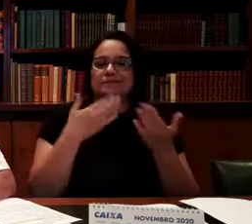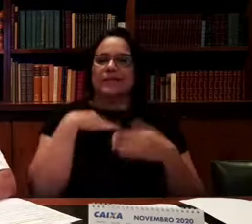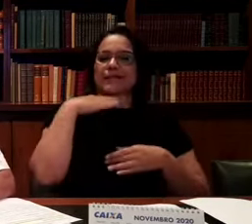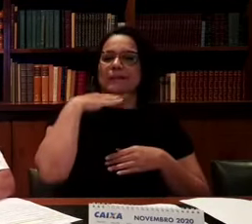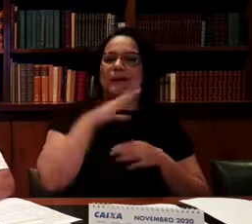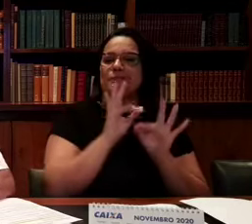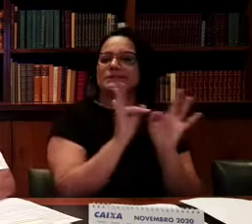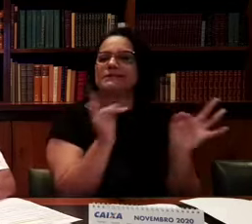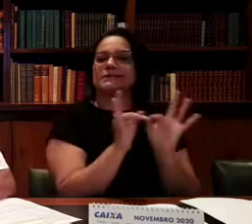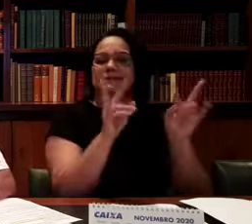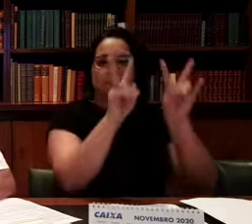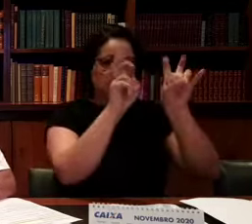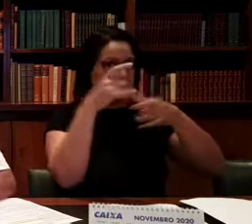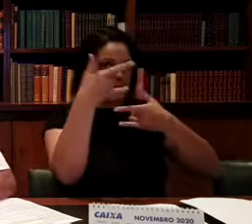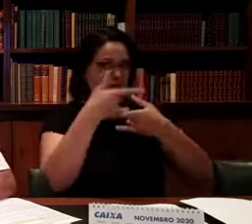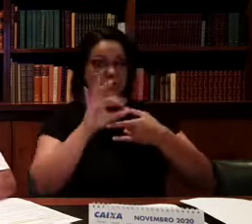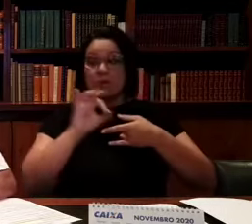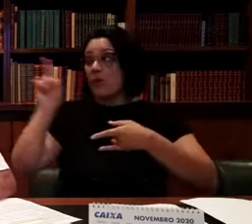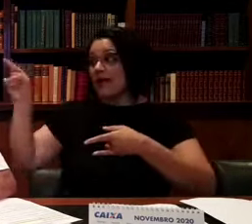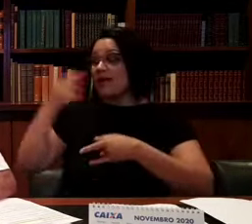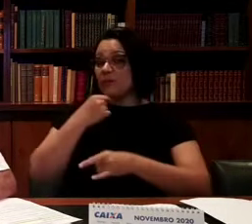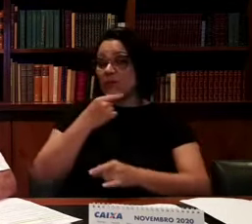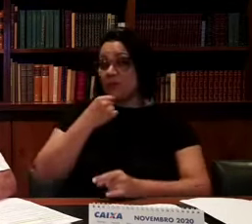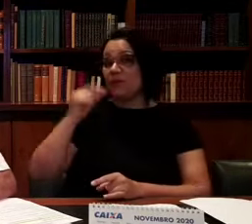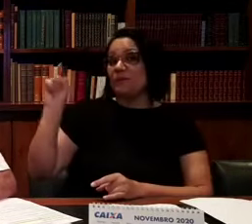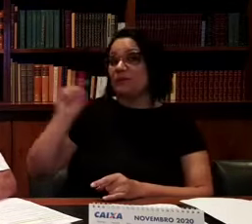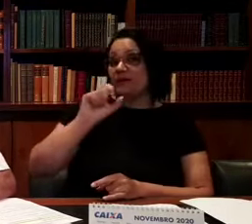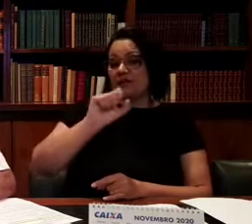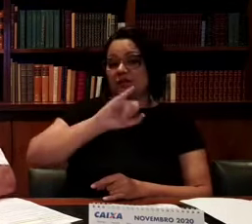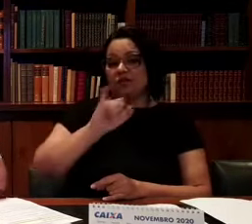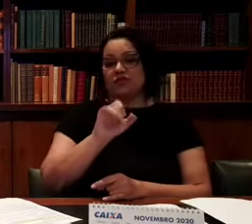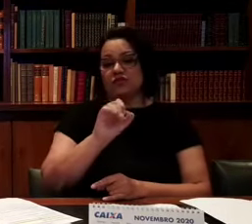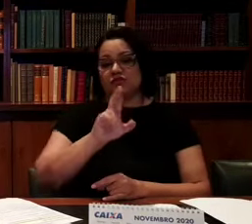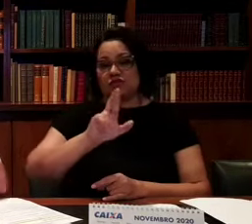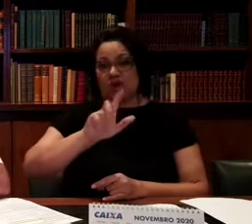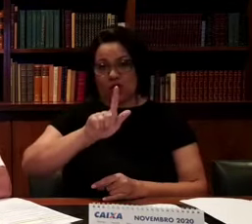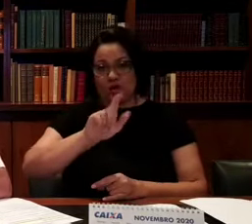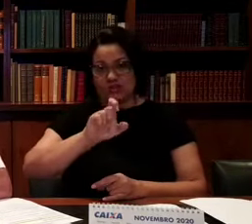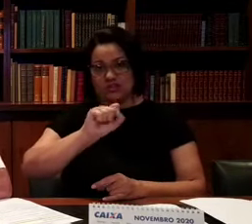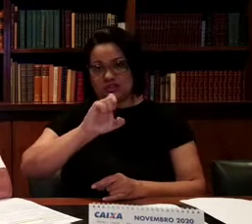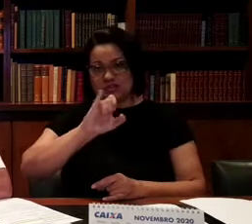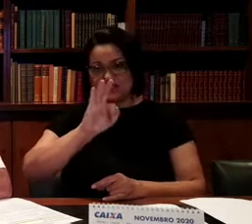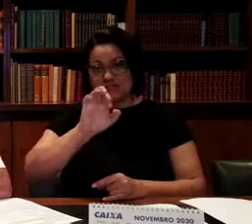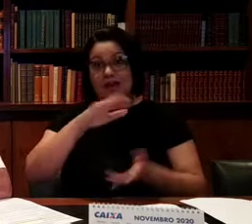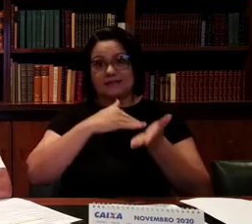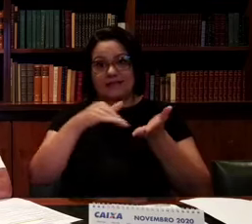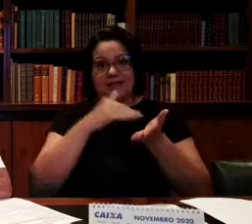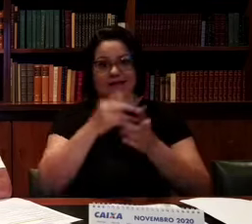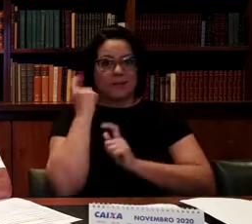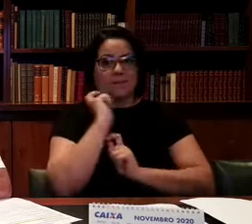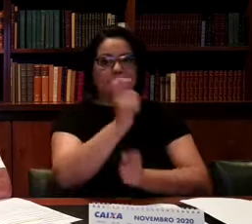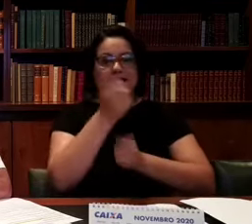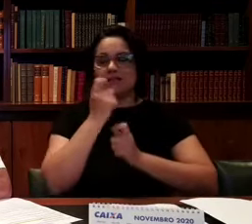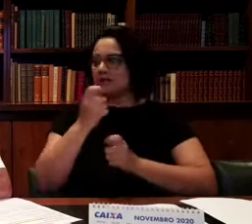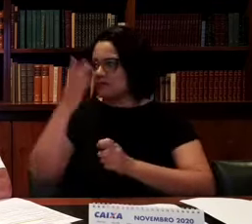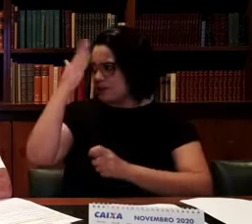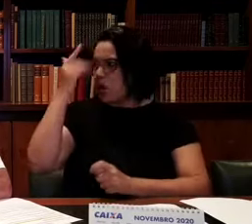Adolescência nosso secretário Nacional da Pesca é só isso você ontem o Flamengo é hoje